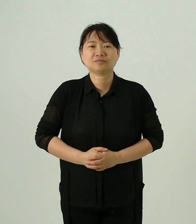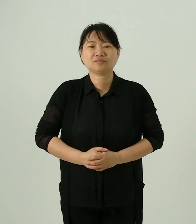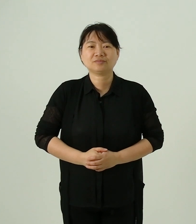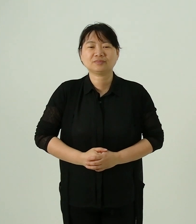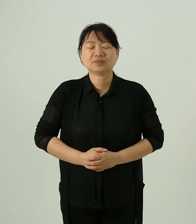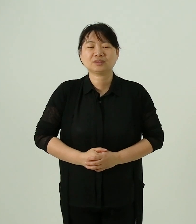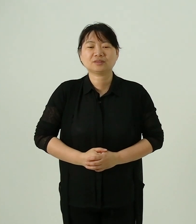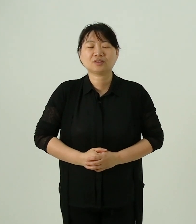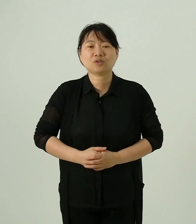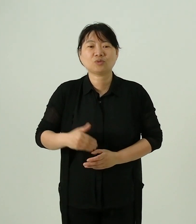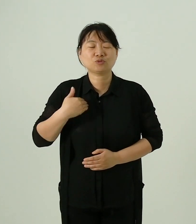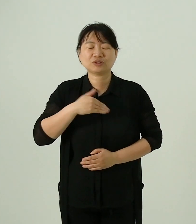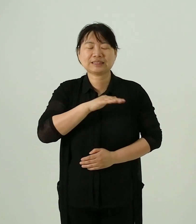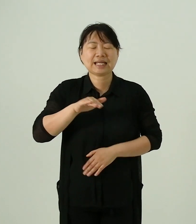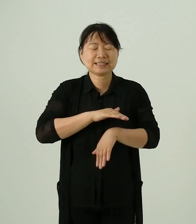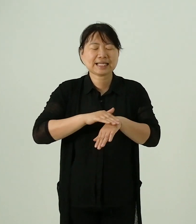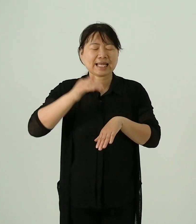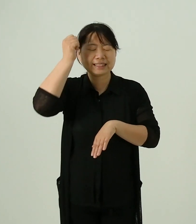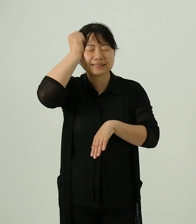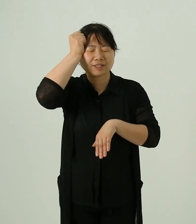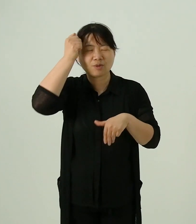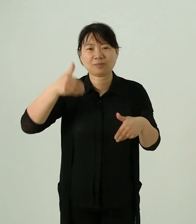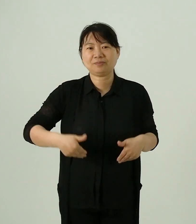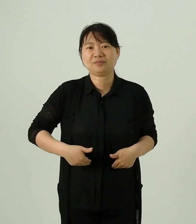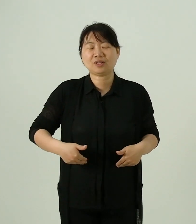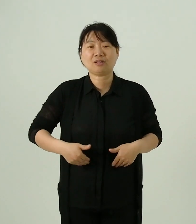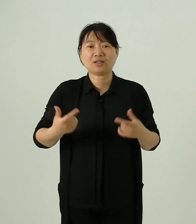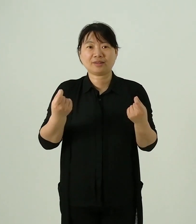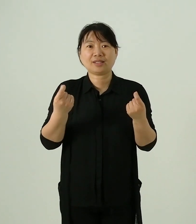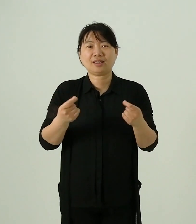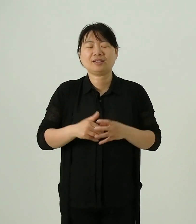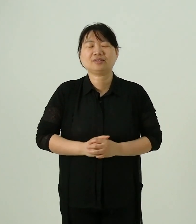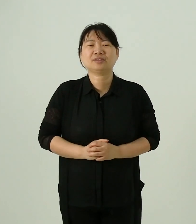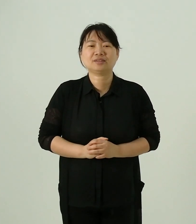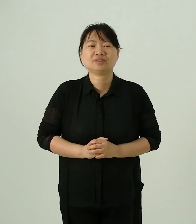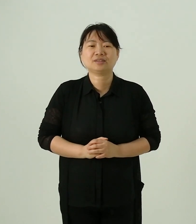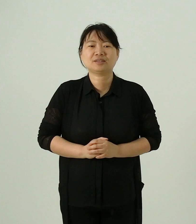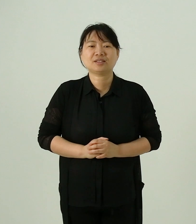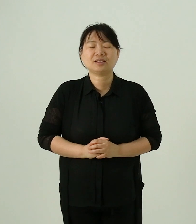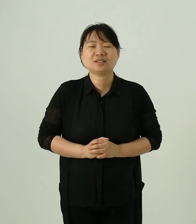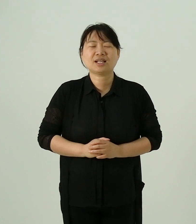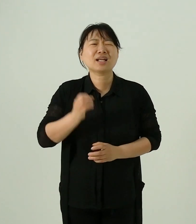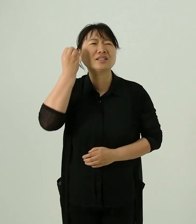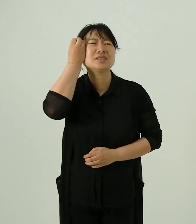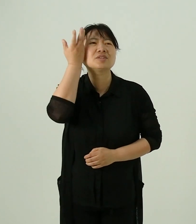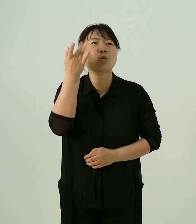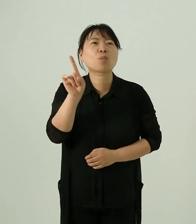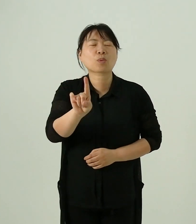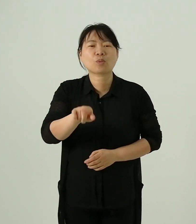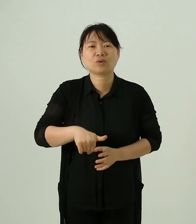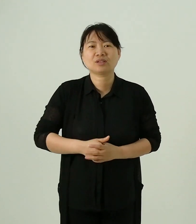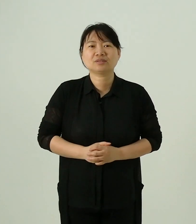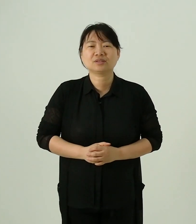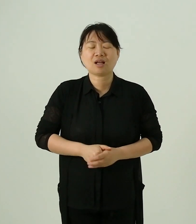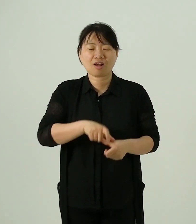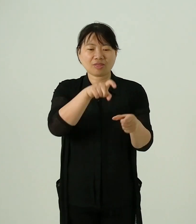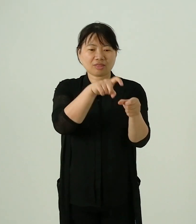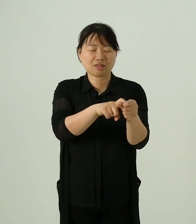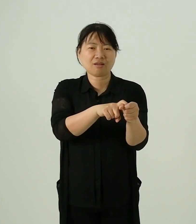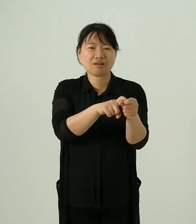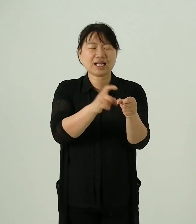이런 구조를 우리가 놓쳐서는 안 될 것 같아요. 자, 그러면 이들이 잊은 건 뭐죠?